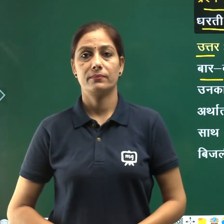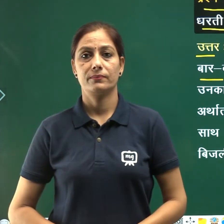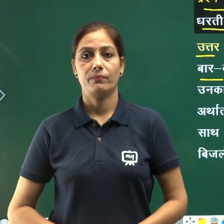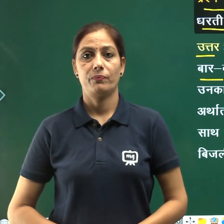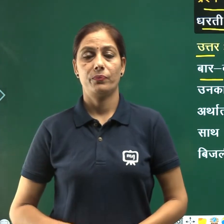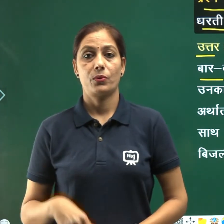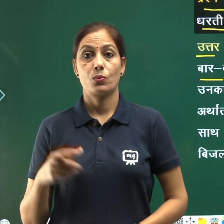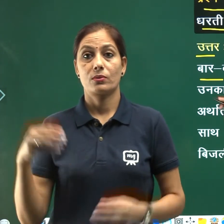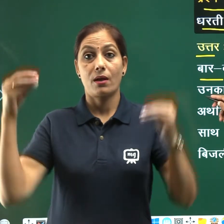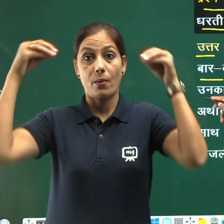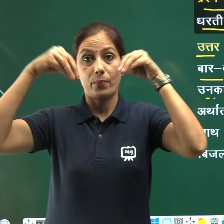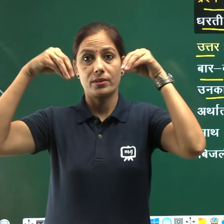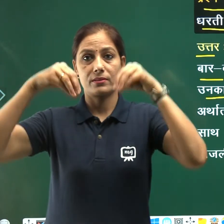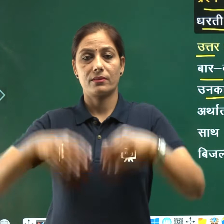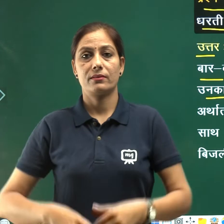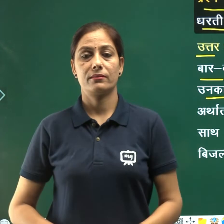उसका बरसना